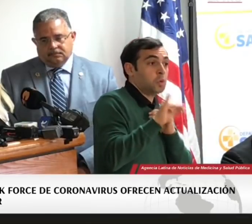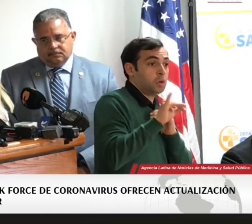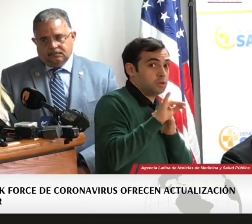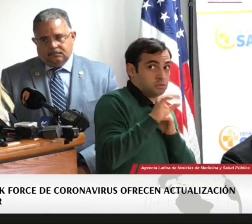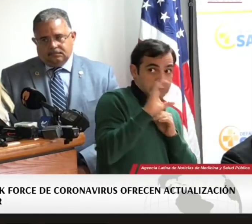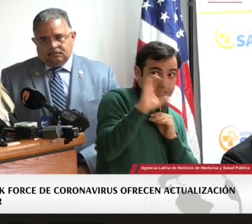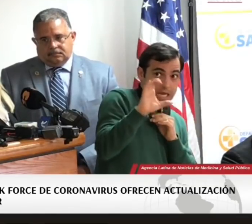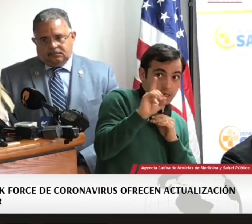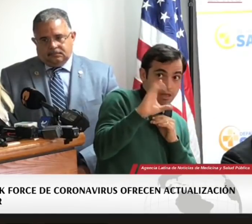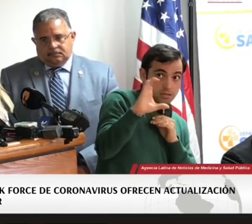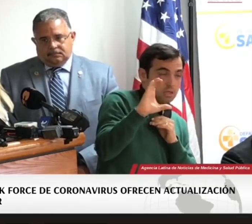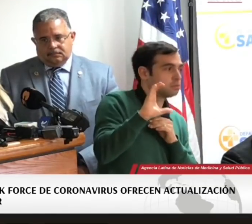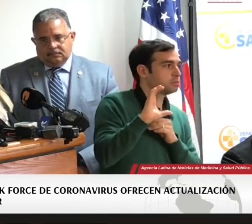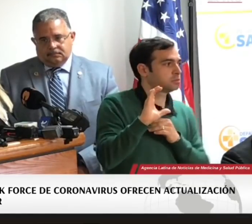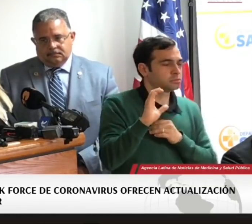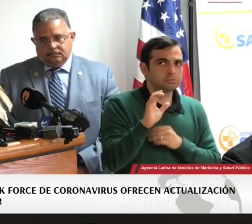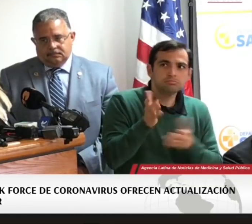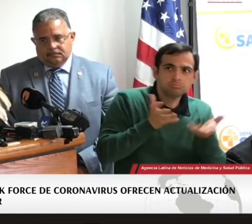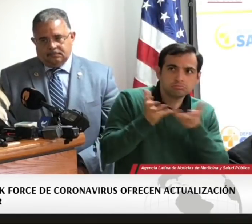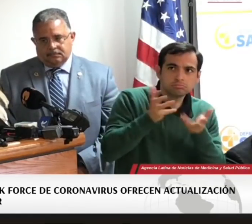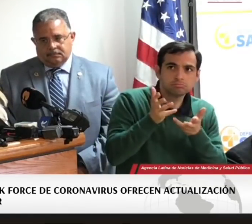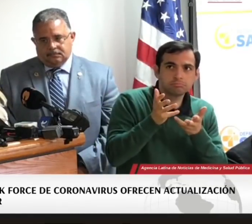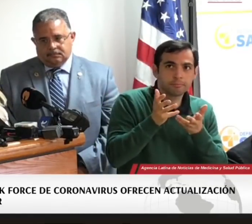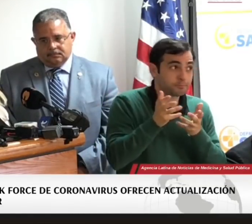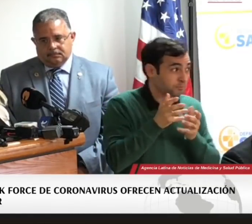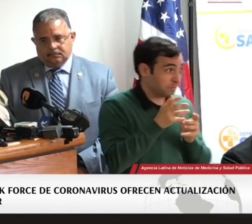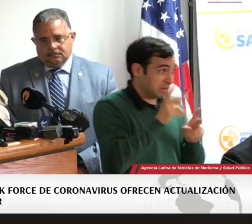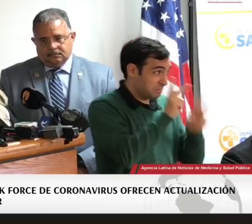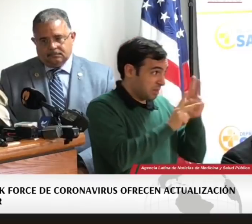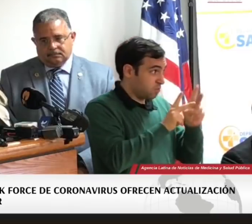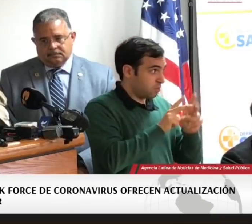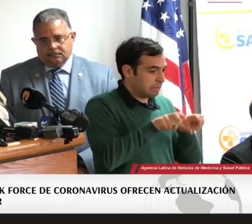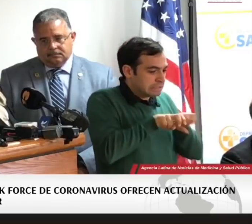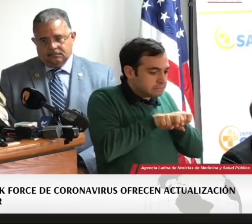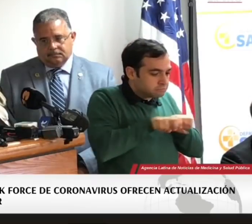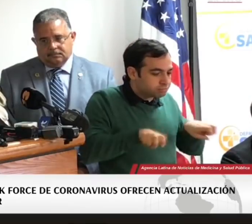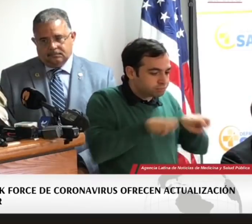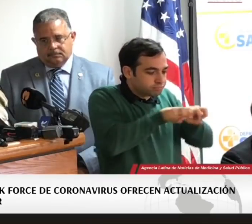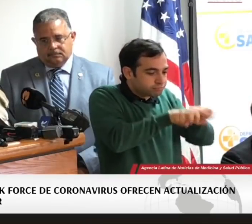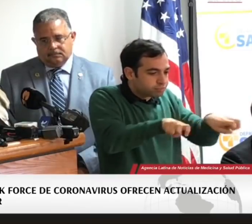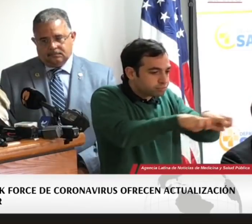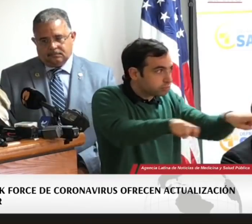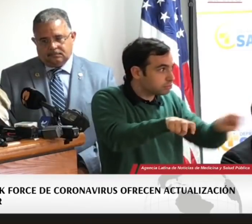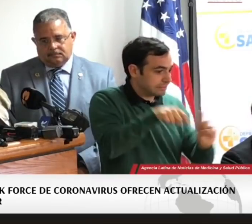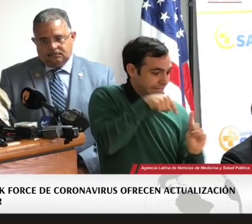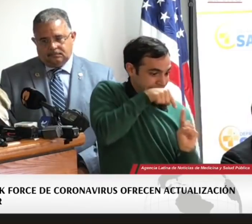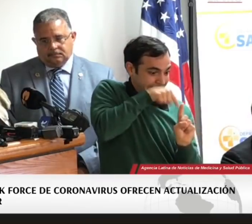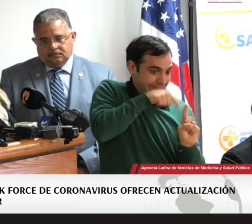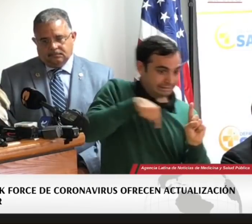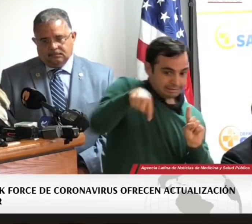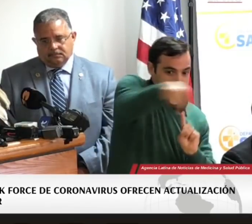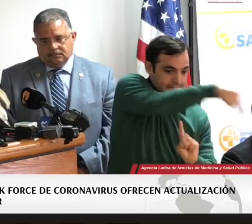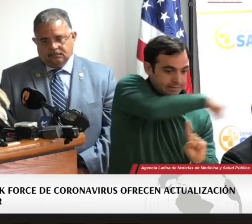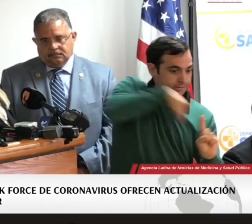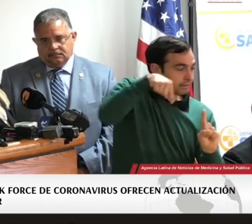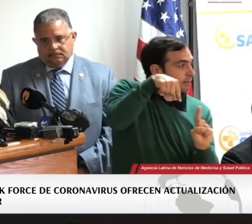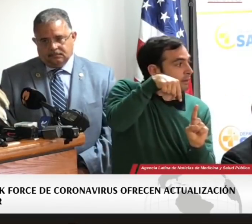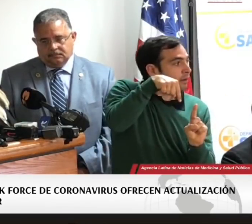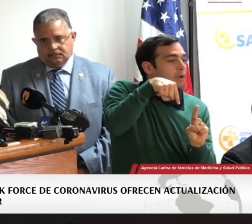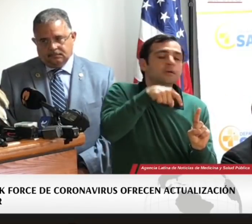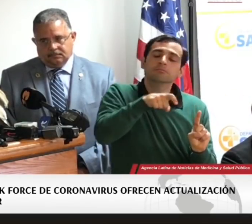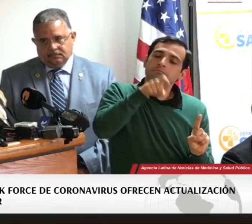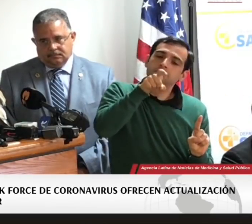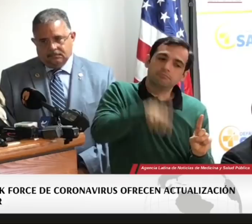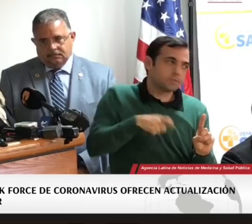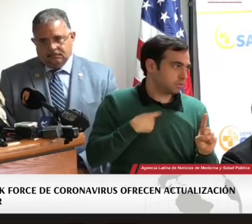se estableció que estas personas que estaban en estas filas, próximo al caso índice, pues sí,